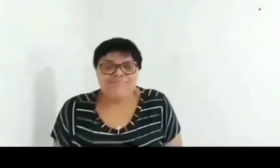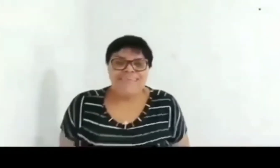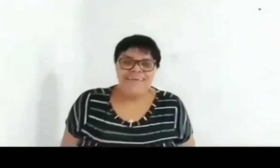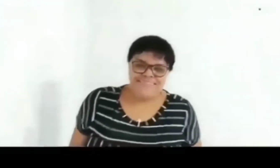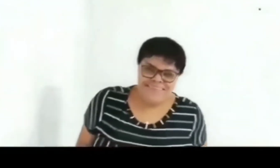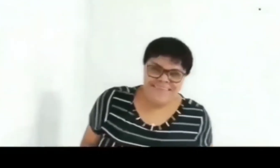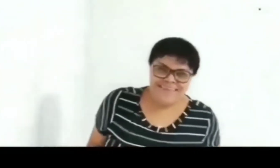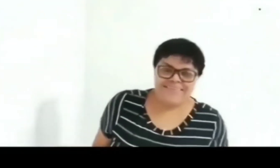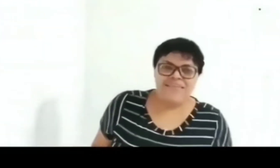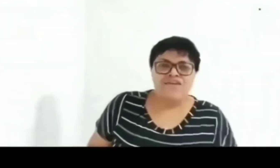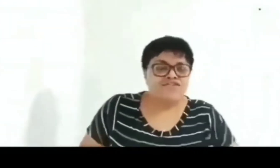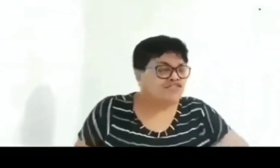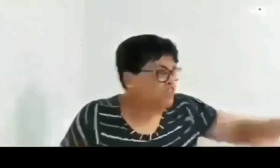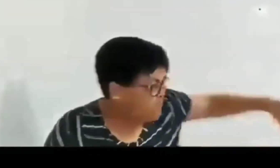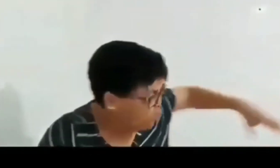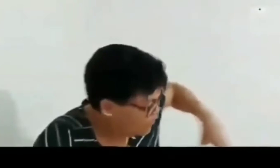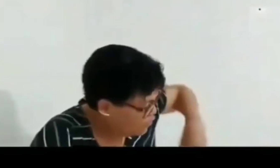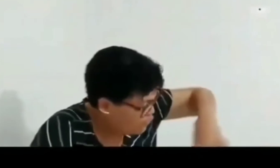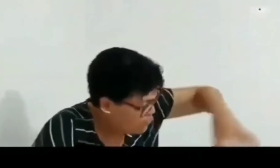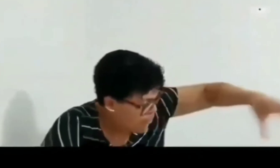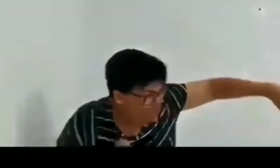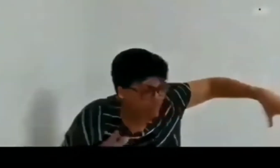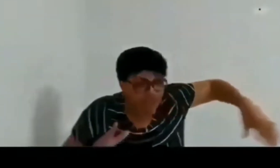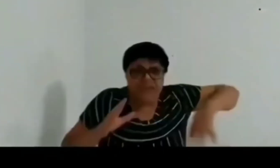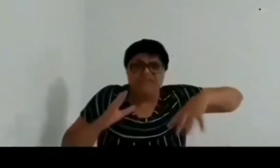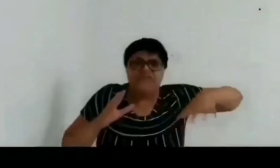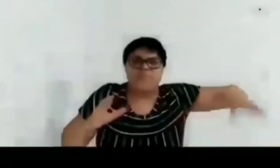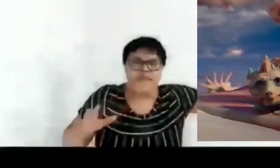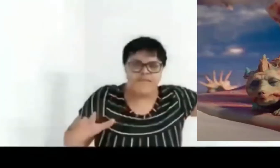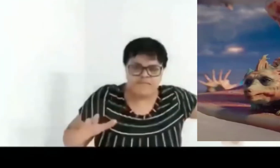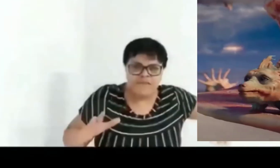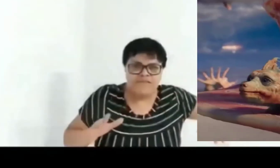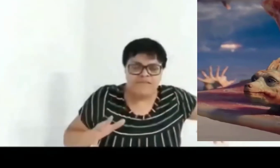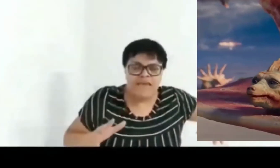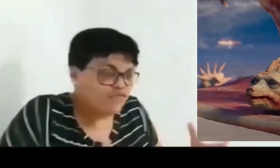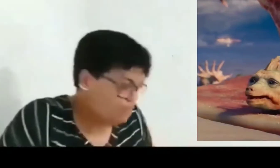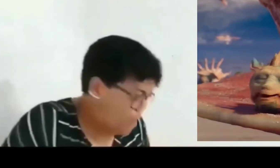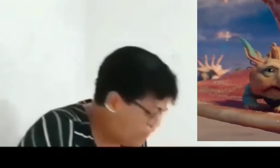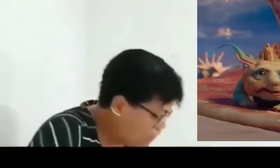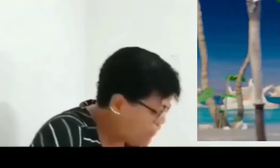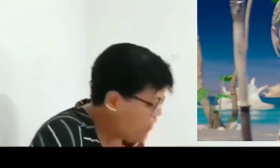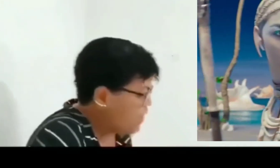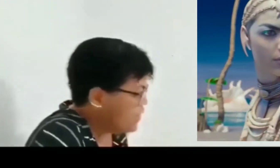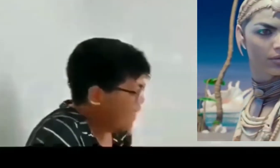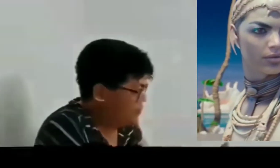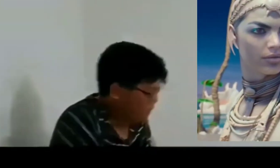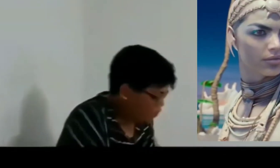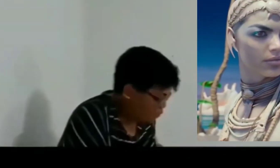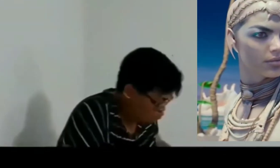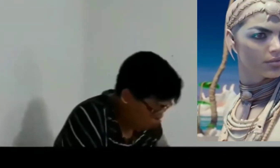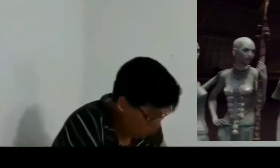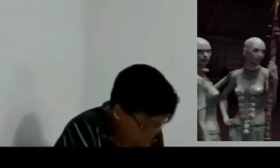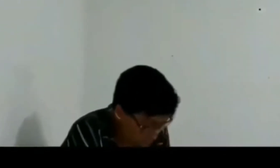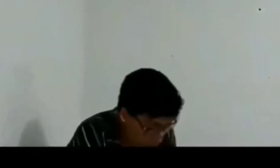disso, tais seres distribuem-se nos mais diferentes ambientes, desde os peixes, que habitam